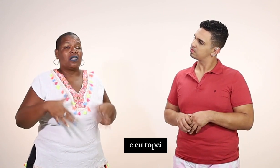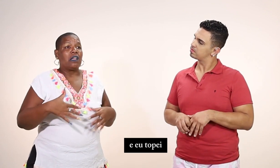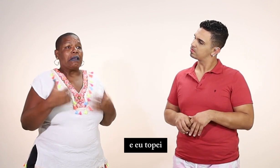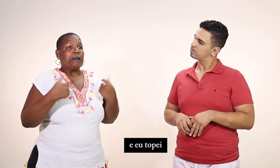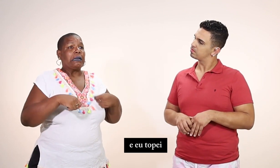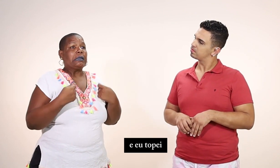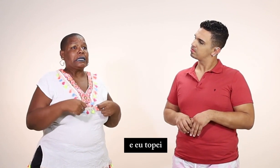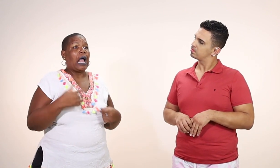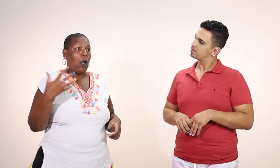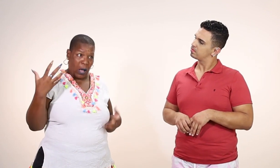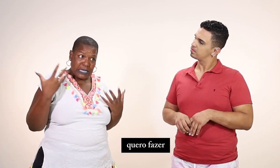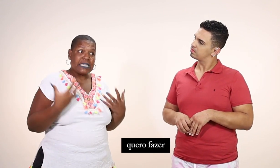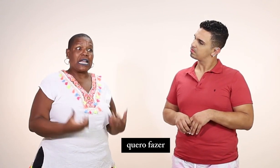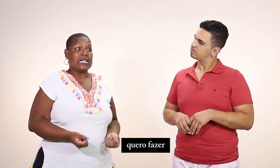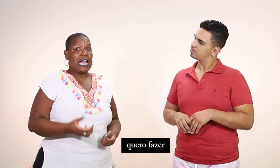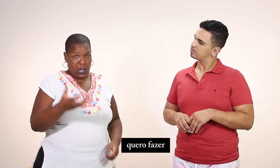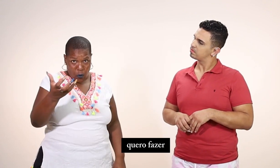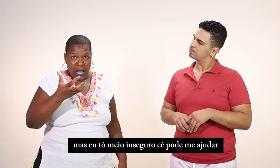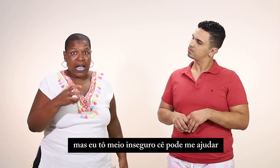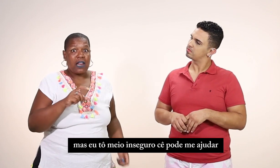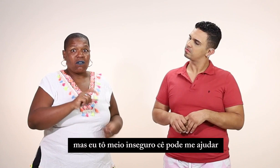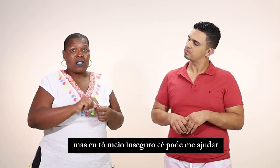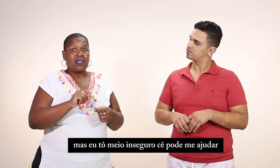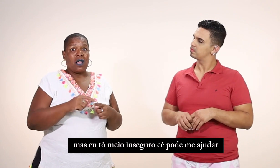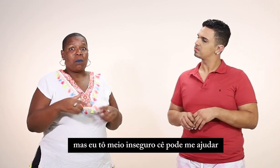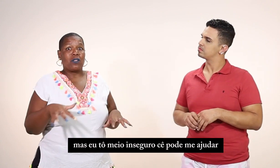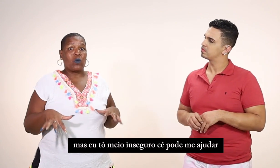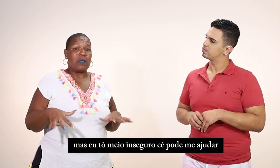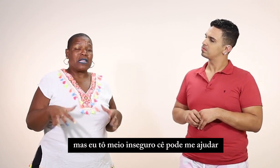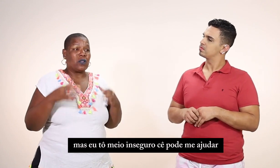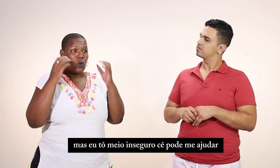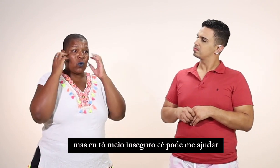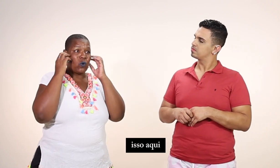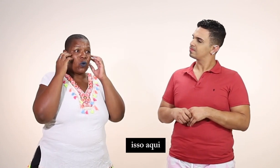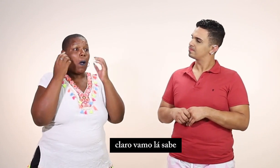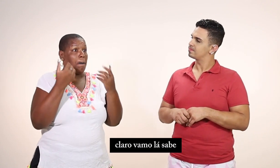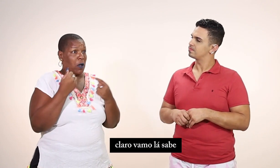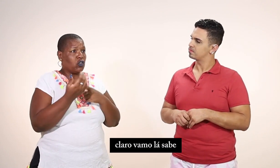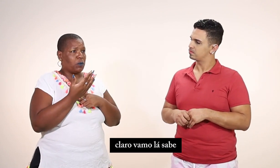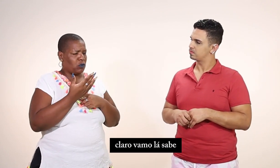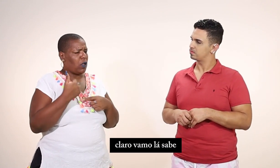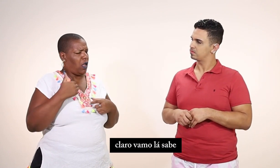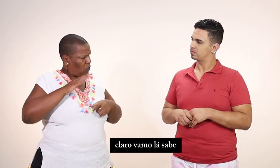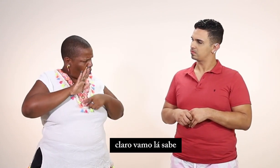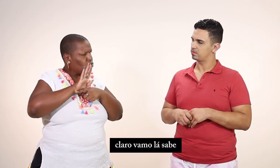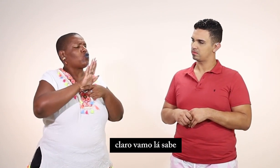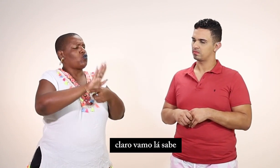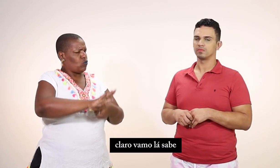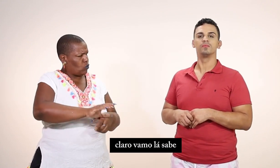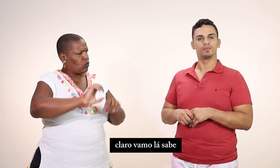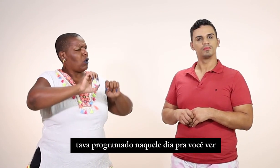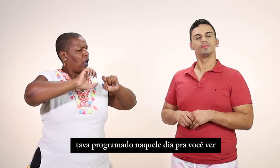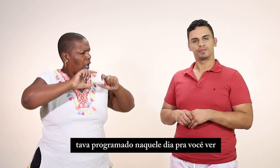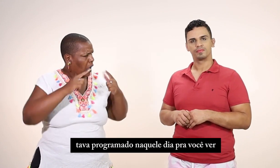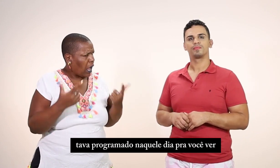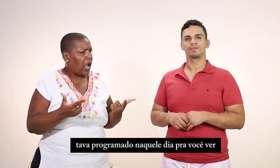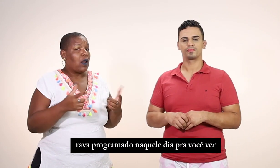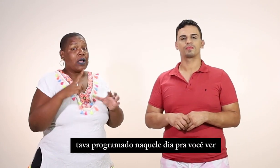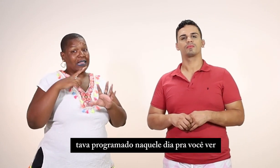eu topei, quero fazer, mas eu estou meio inseguro. Você pode me ajudar isso aqui? Claro, vamos lá. Estava programado naquele dia